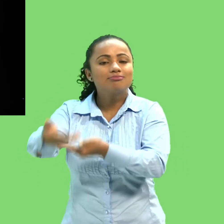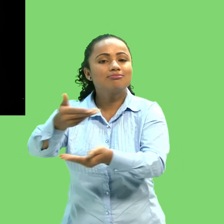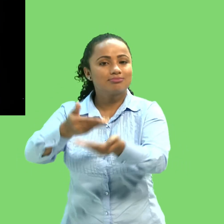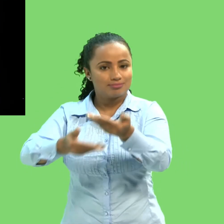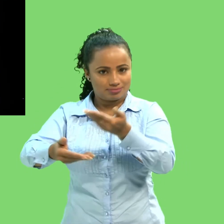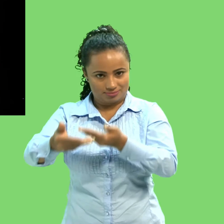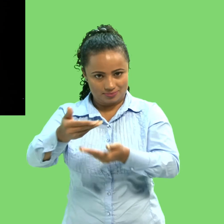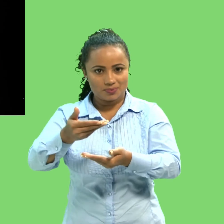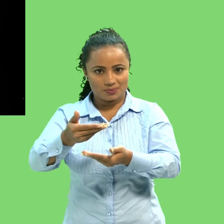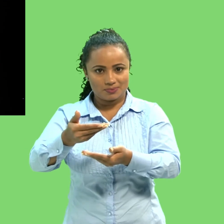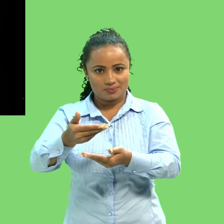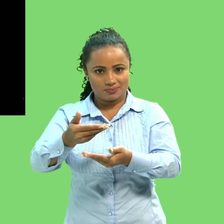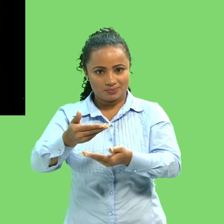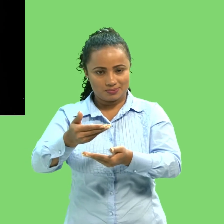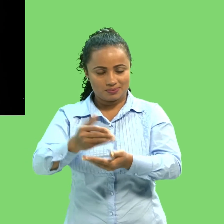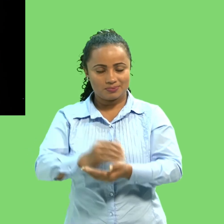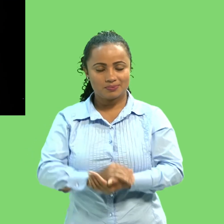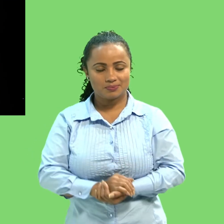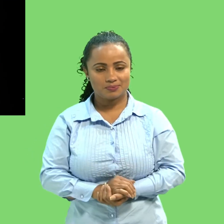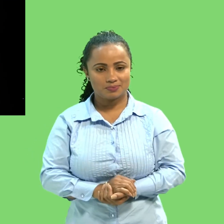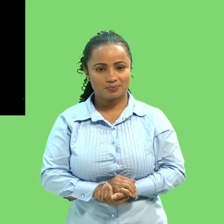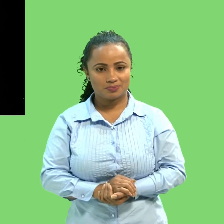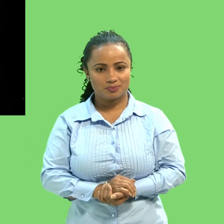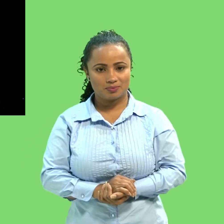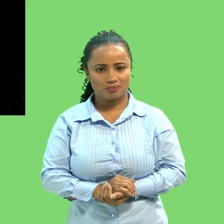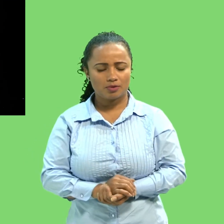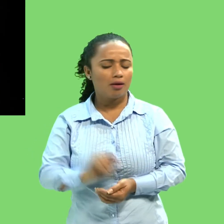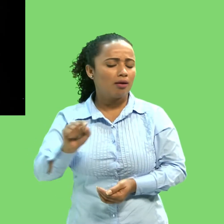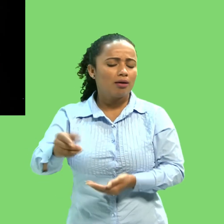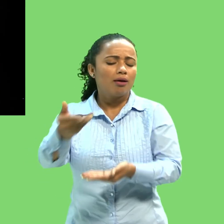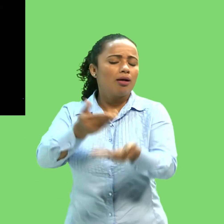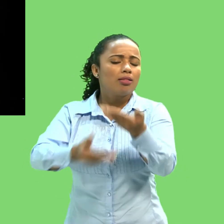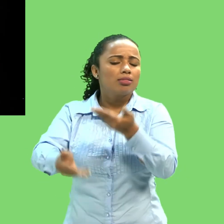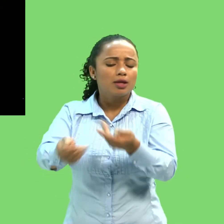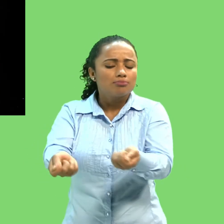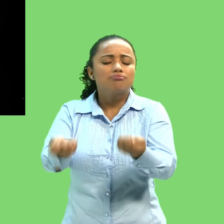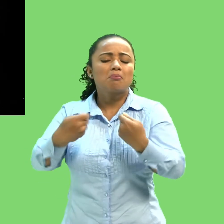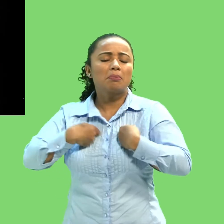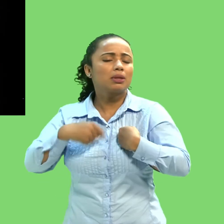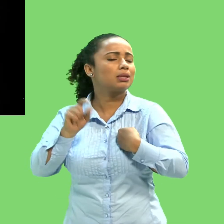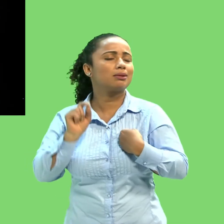que traz para a gente o quê? O conhecimento. Tá?